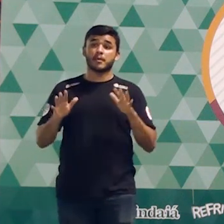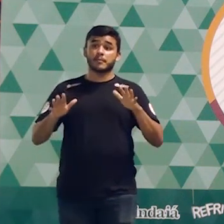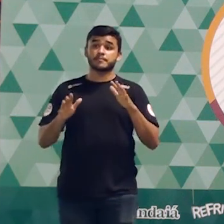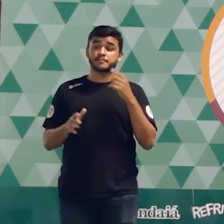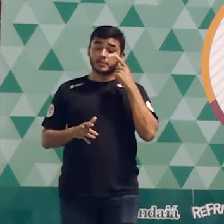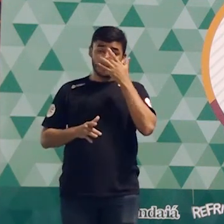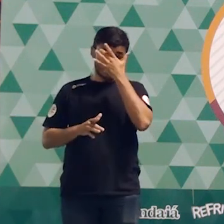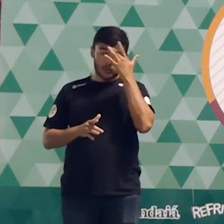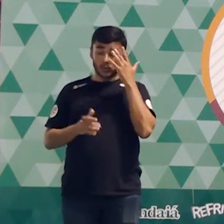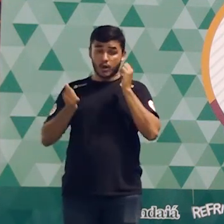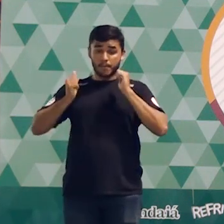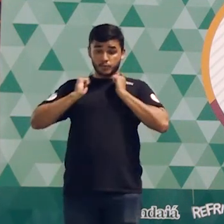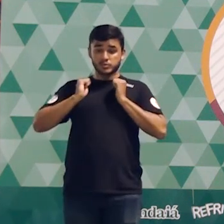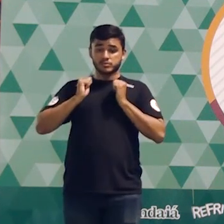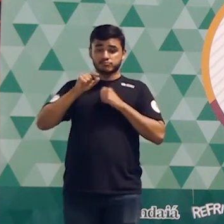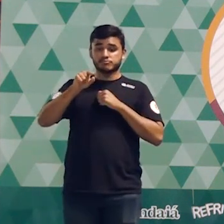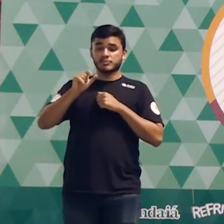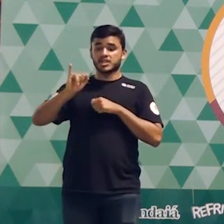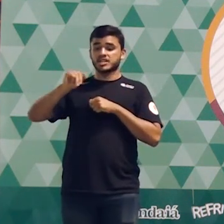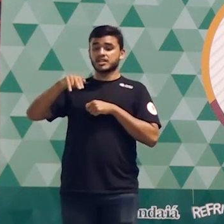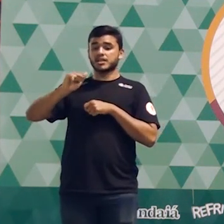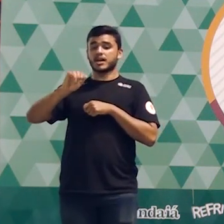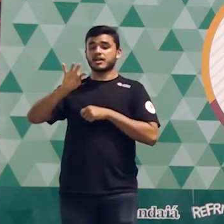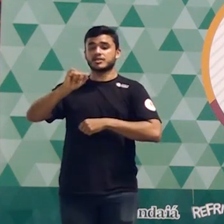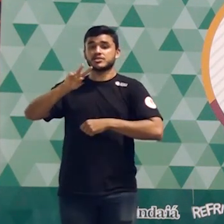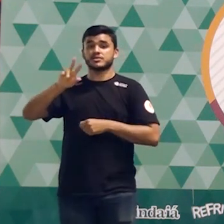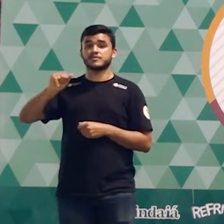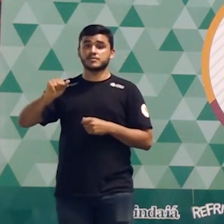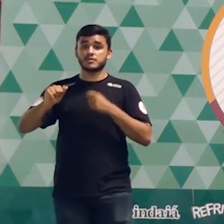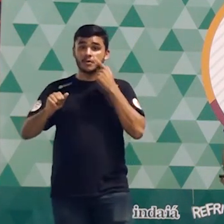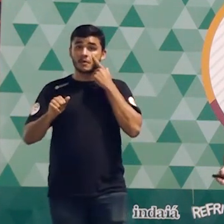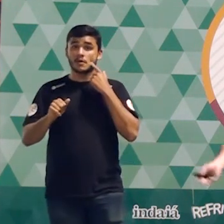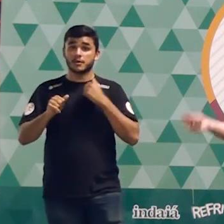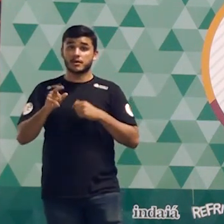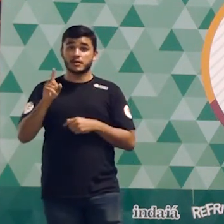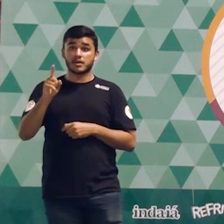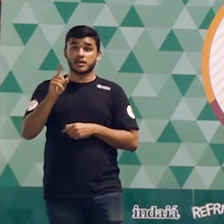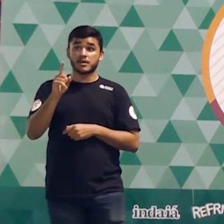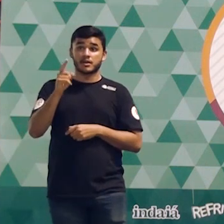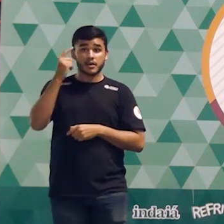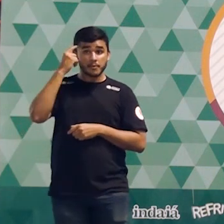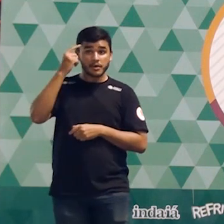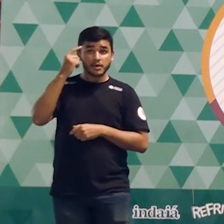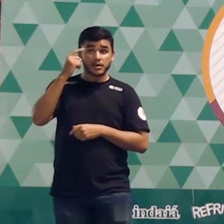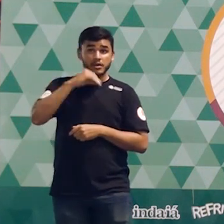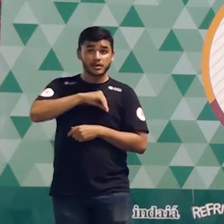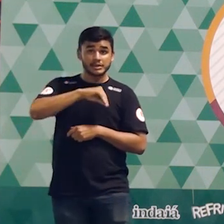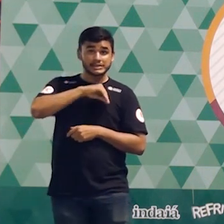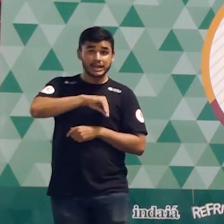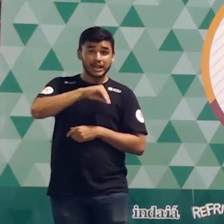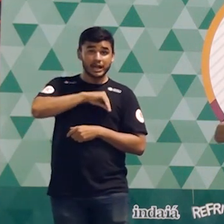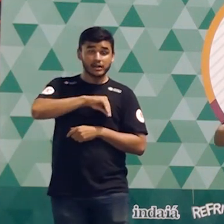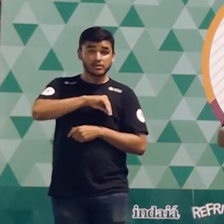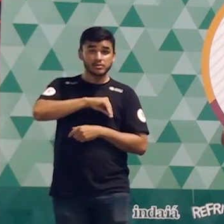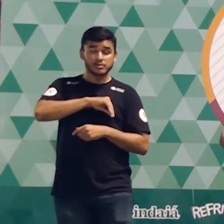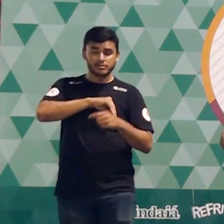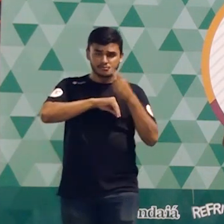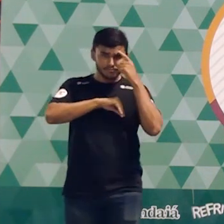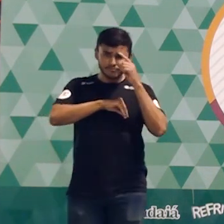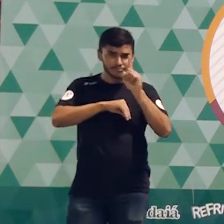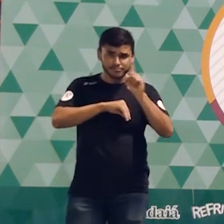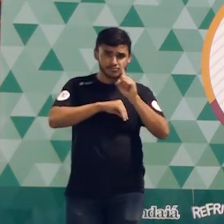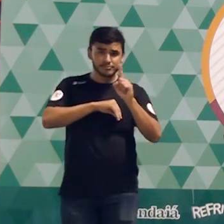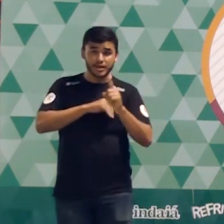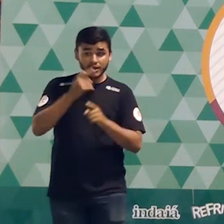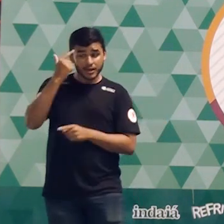colocados aqui. Professor, mas o aposentado recebe dinheiro. O aposentado não recebe salário, ele recebe uma devolução do dinheiro que ele mesmo guardou. Então, essa é